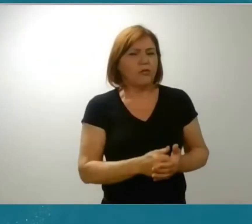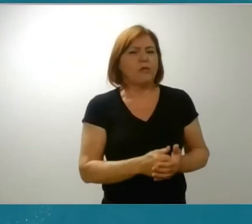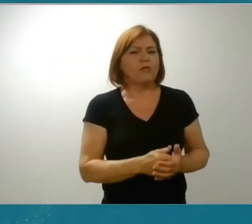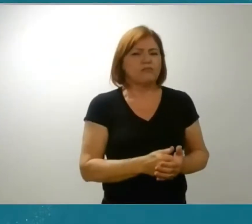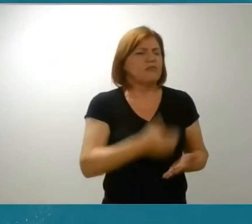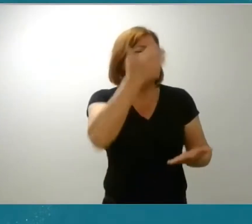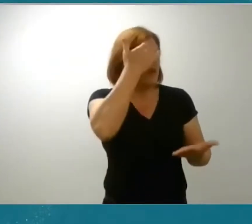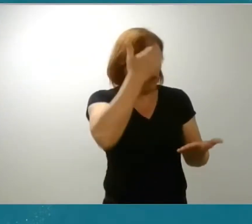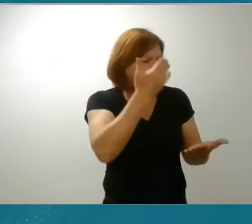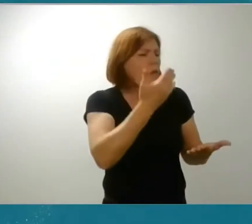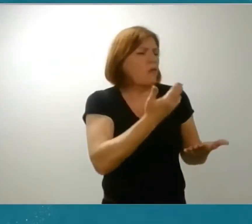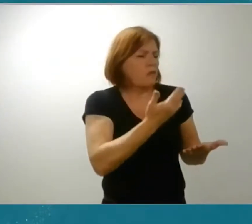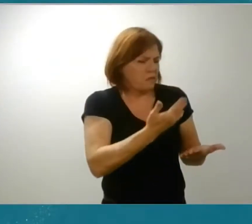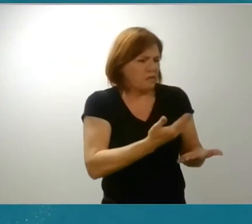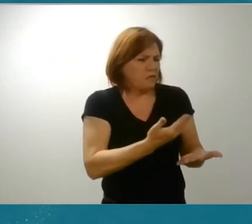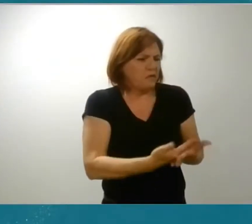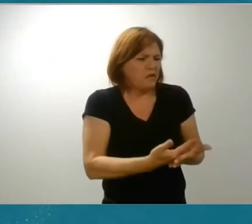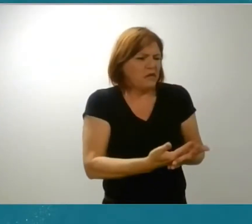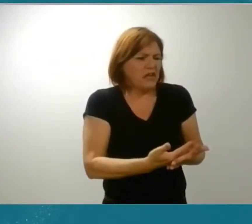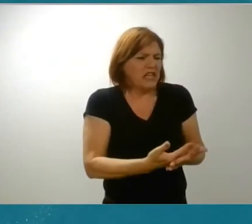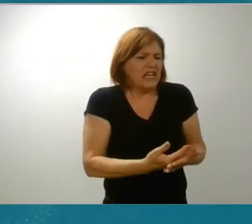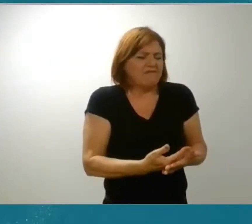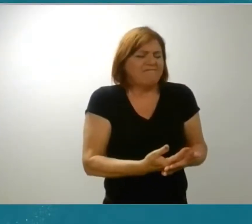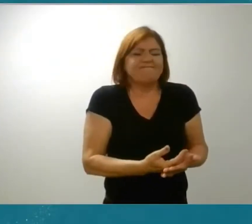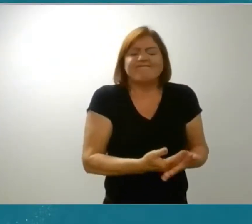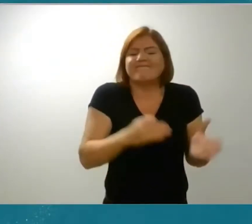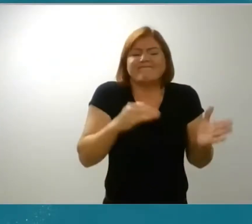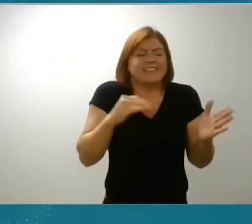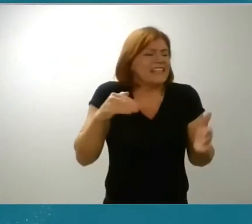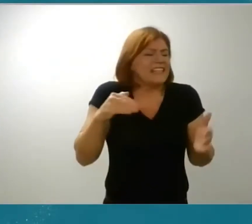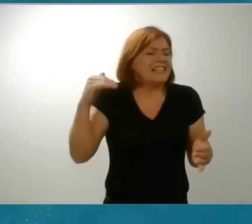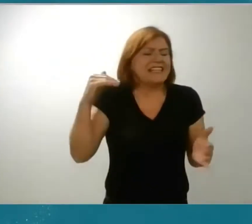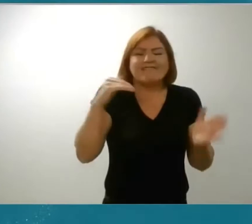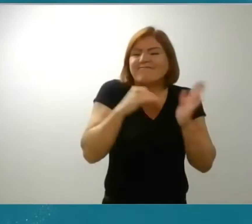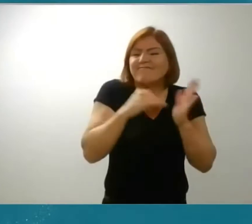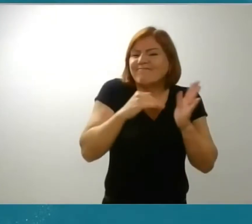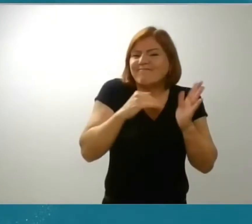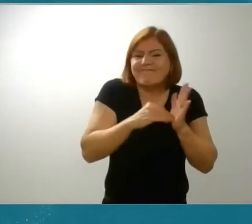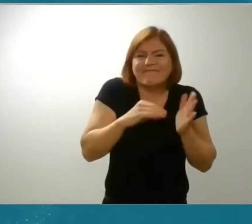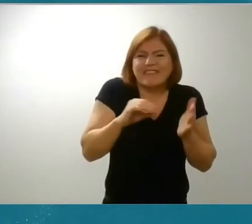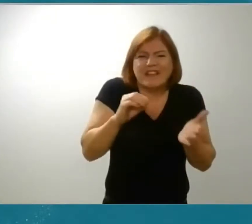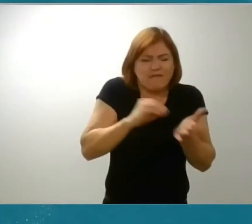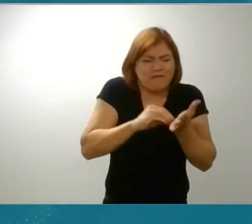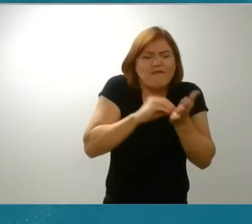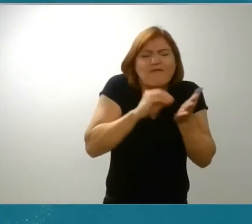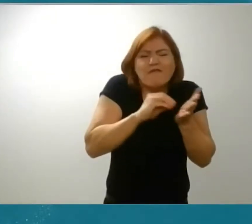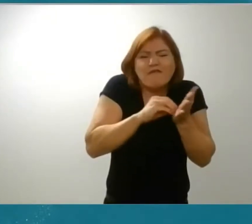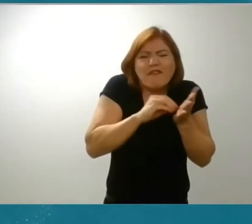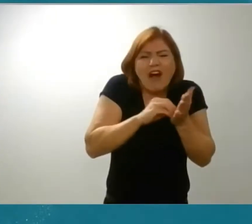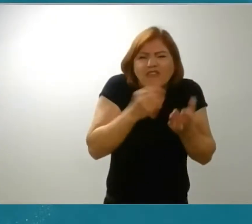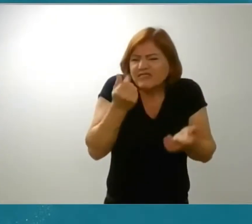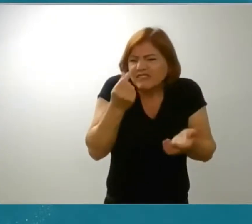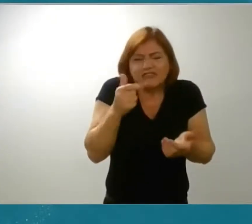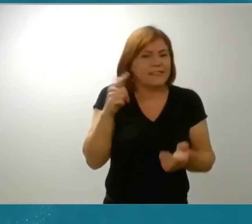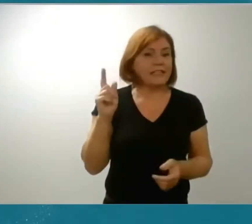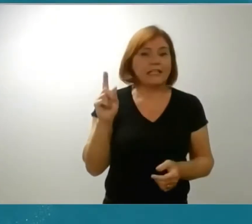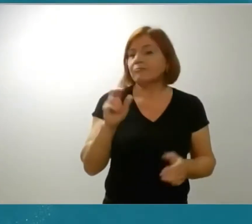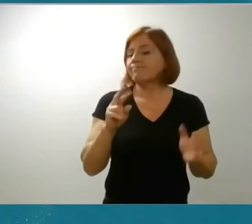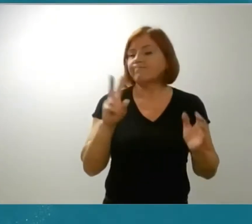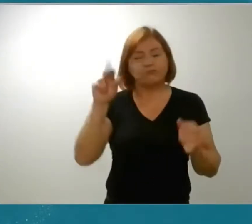tem uma mulher boa em casa, certo? Né? O marido tem plena confiança nela e a miséria nunca chega à